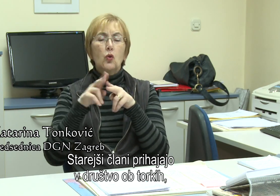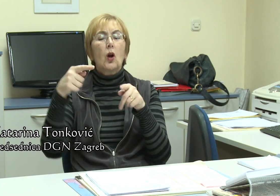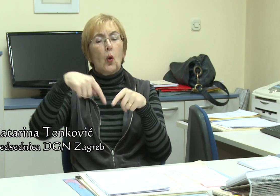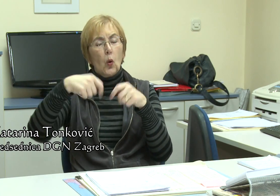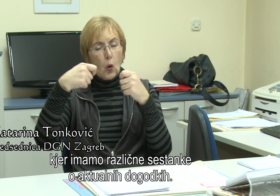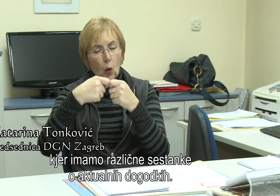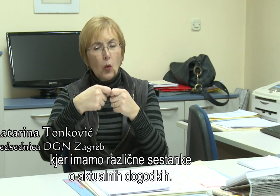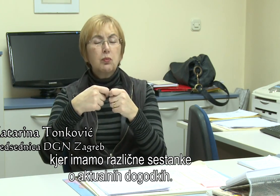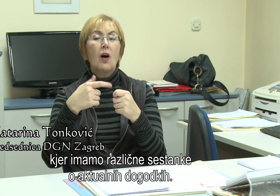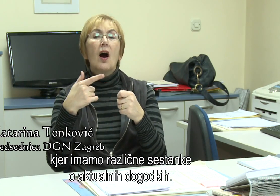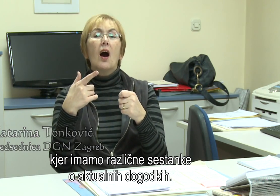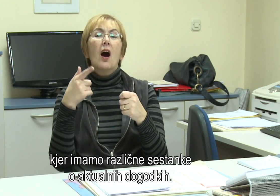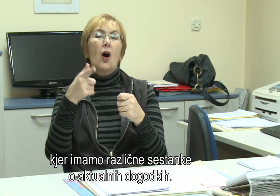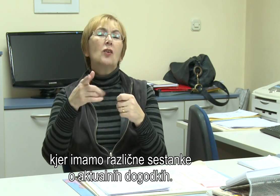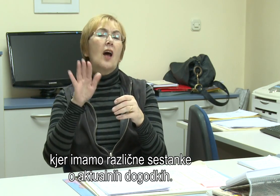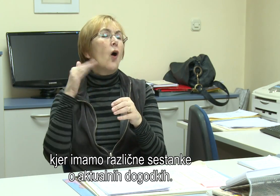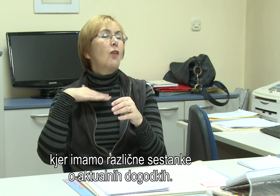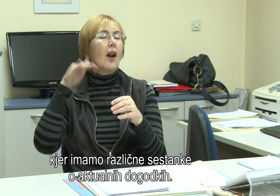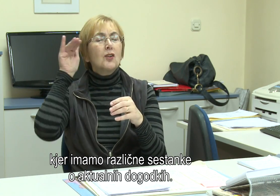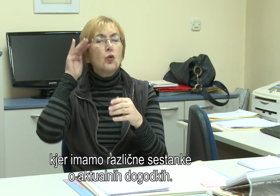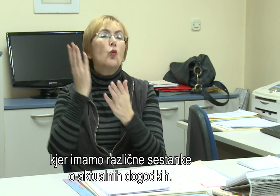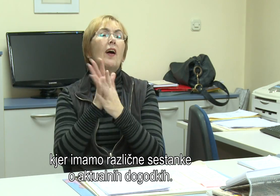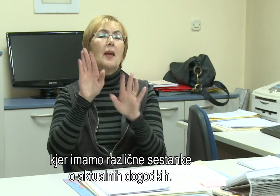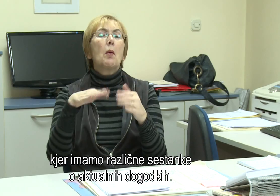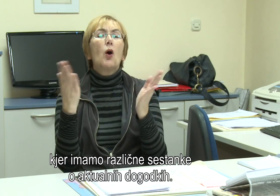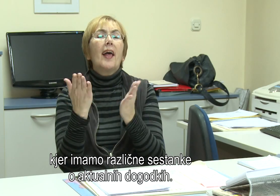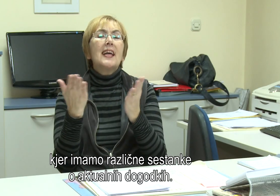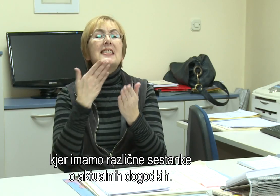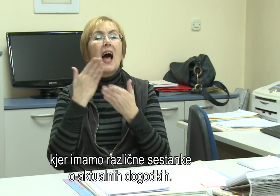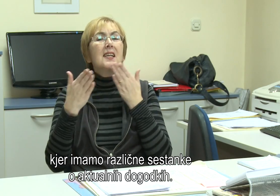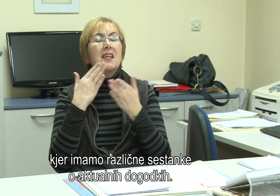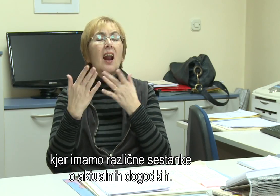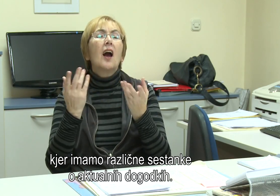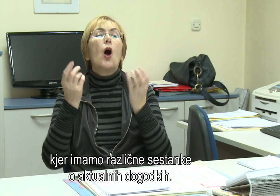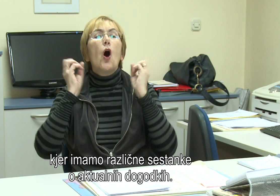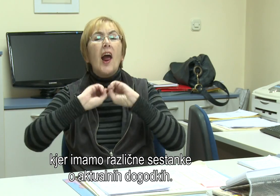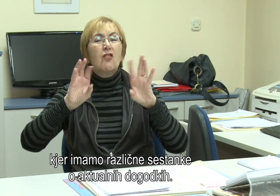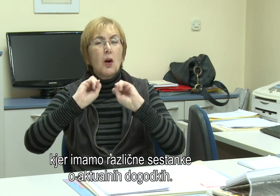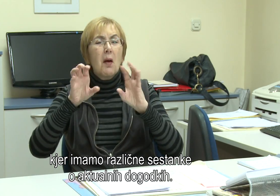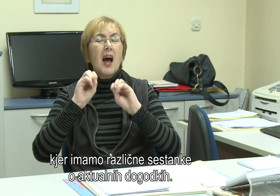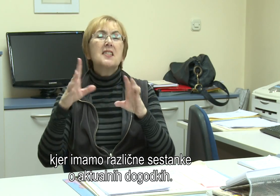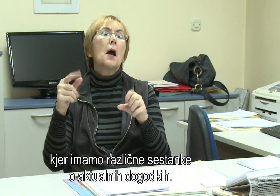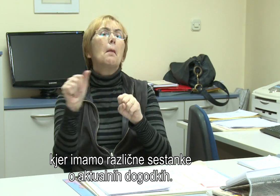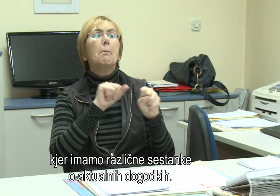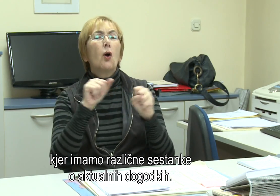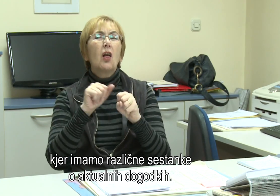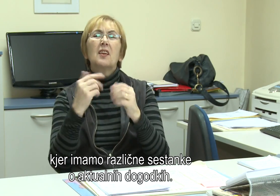utorak u klub, onda uvijek imamo neki sastanak, informacija,